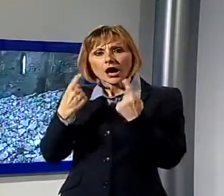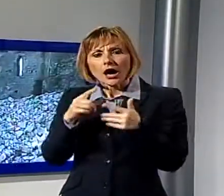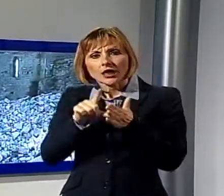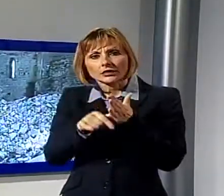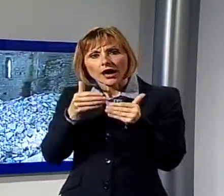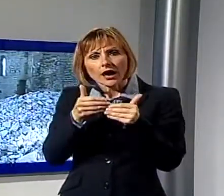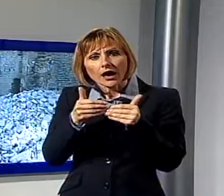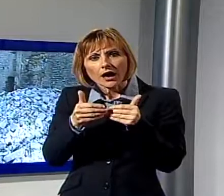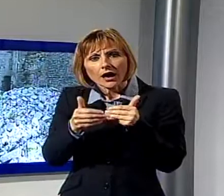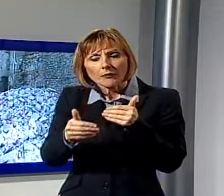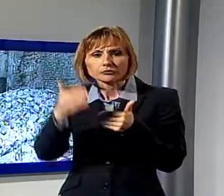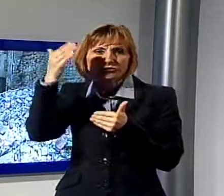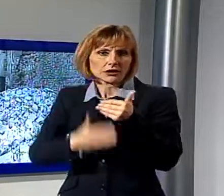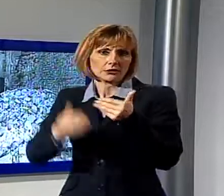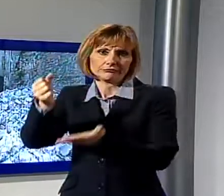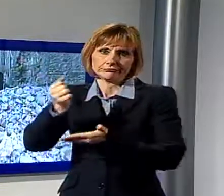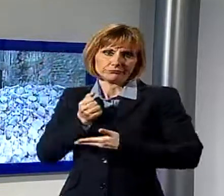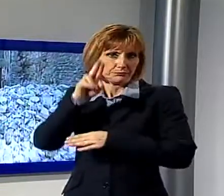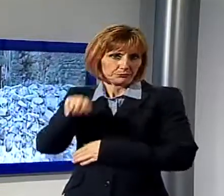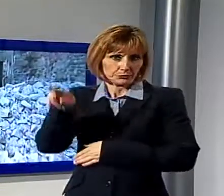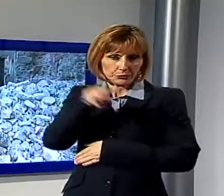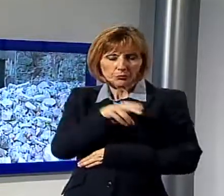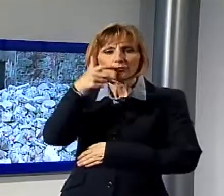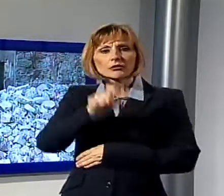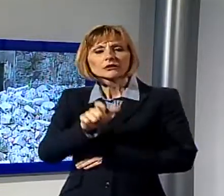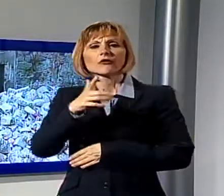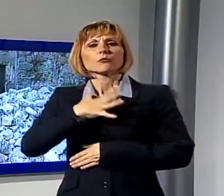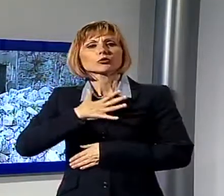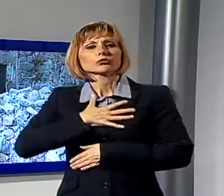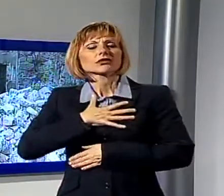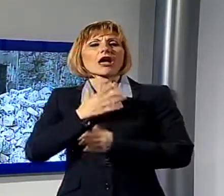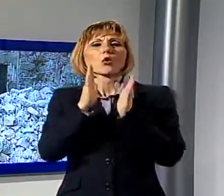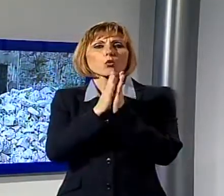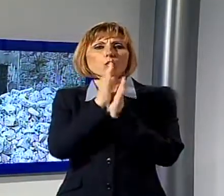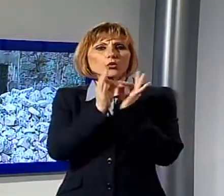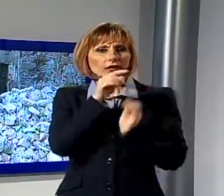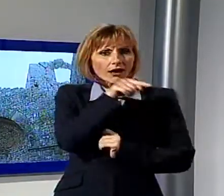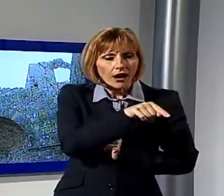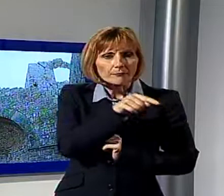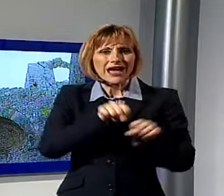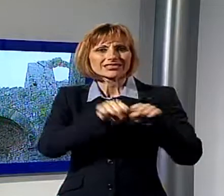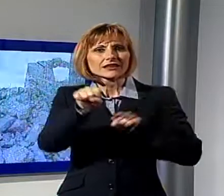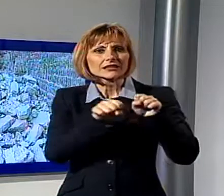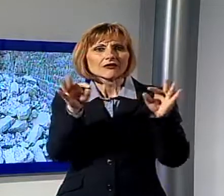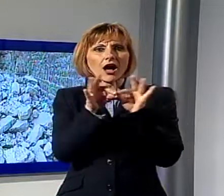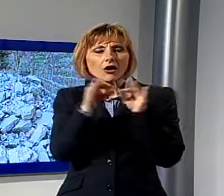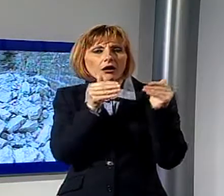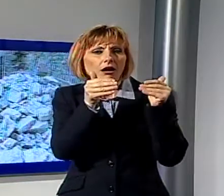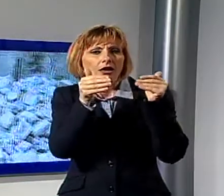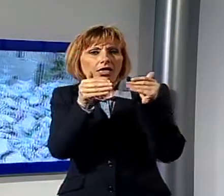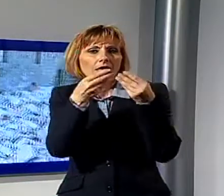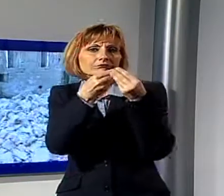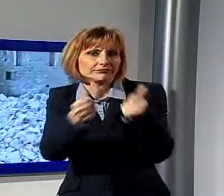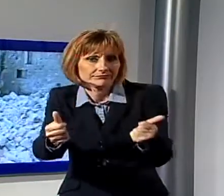termini di erogazione, dato che la proprietà dell'edificio è della Curia e il direttivo del comitato non è mai riuscito a trovare un accordo con il vecchio